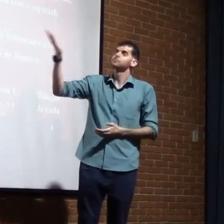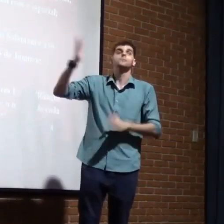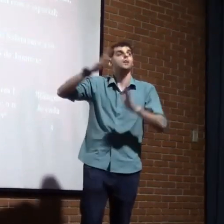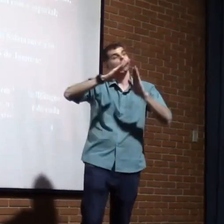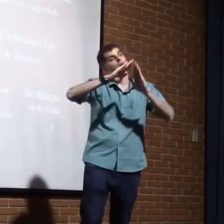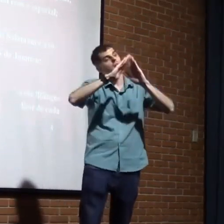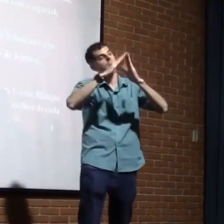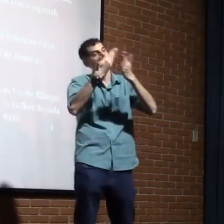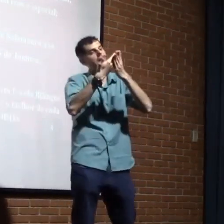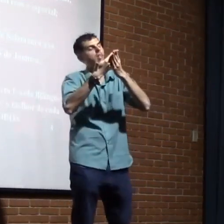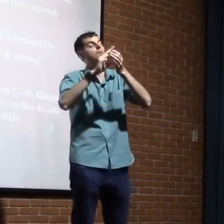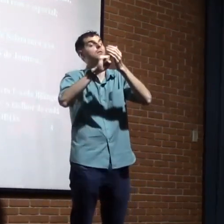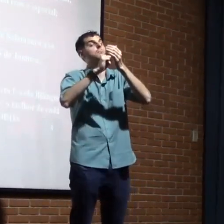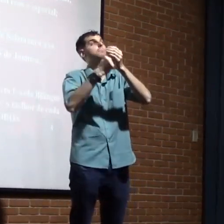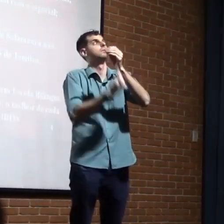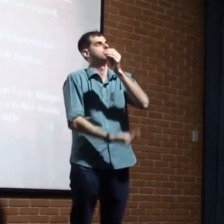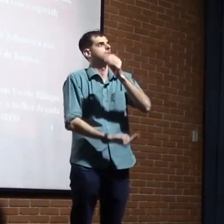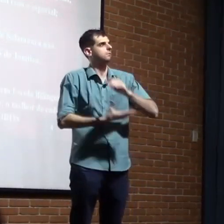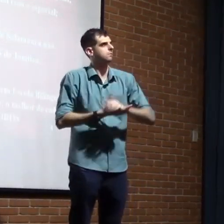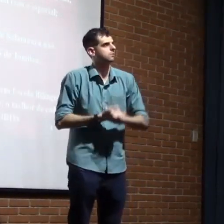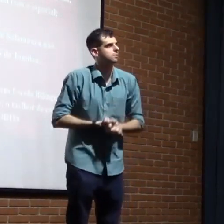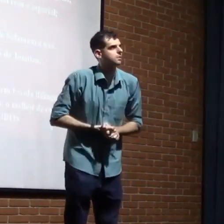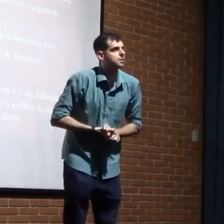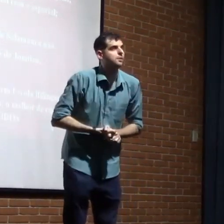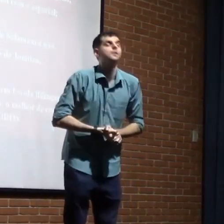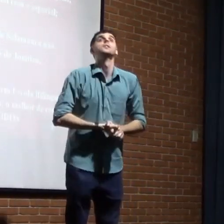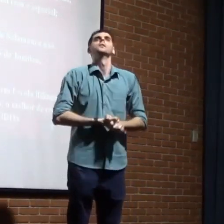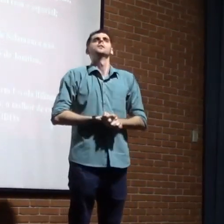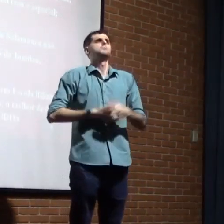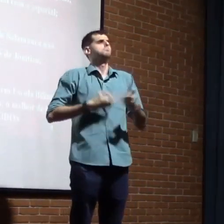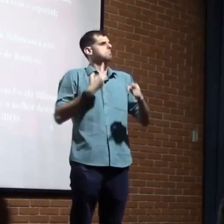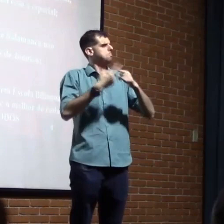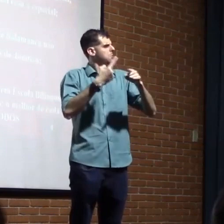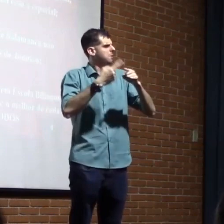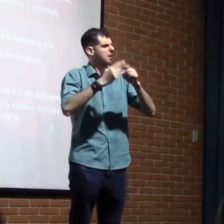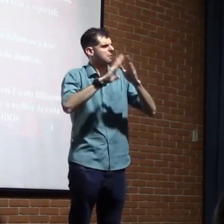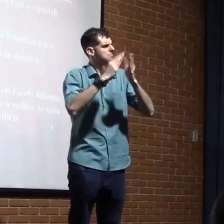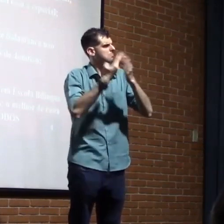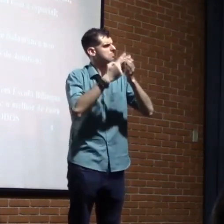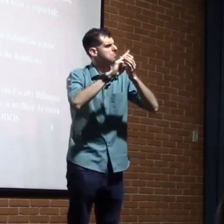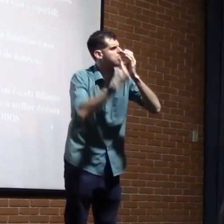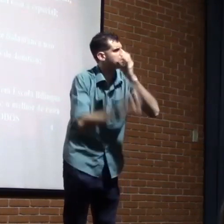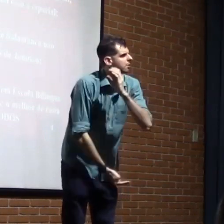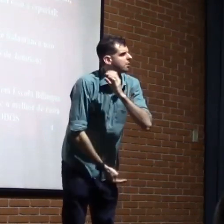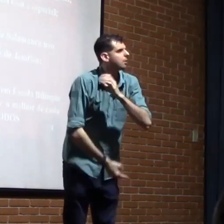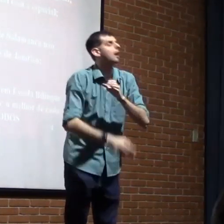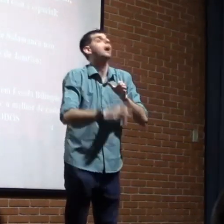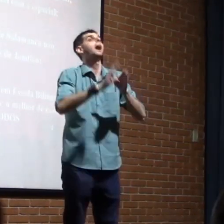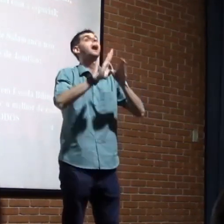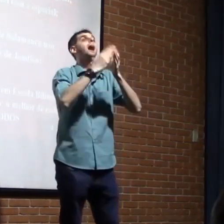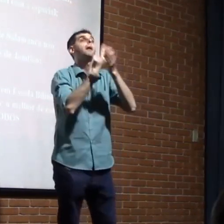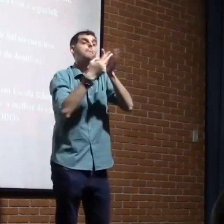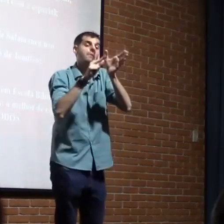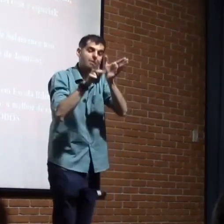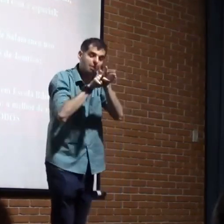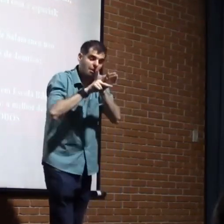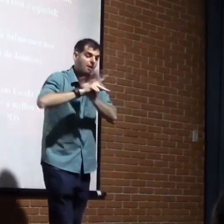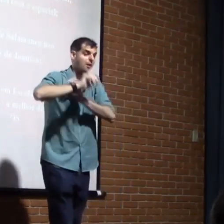Por exemplo, vocês podem ver aqui uma escola bilíngue, né? O modelo da escola bilíngue. E a gente pensa na importância dessa